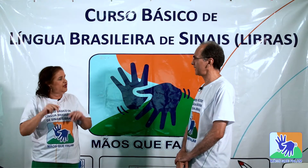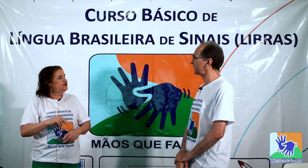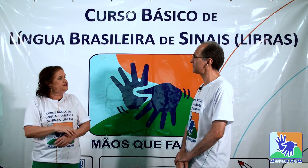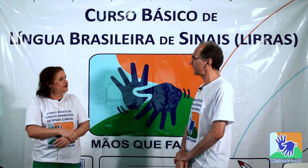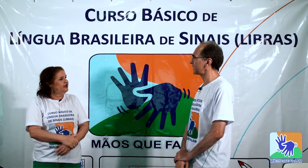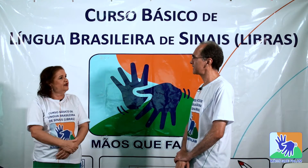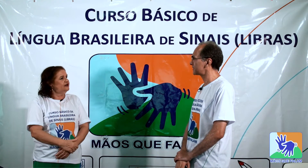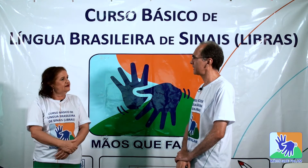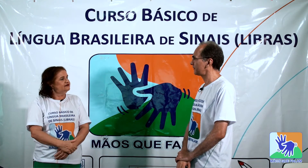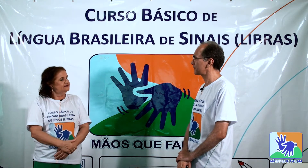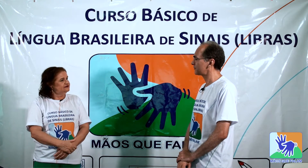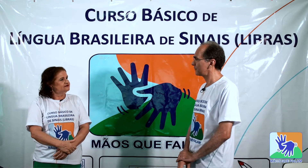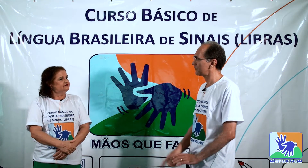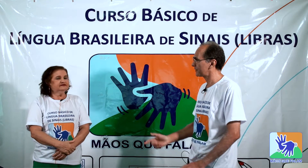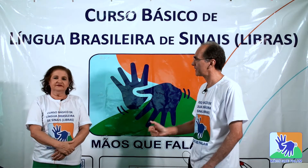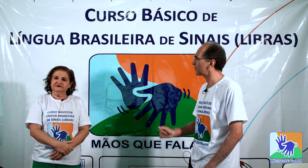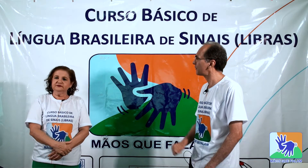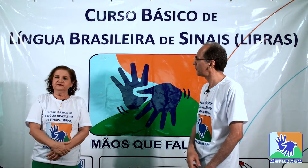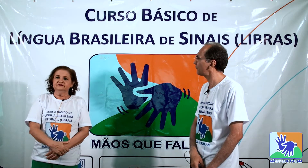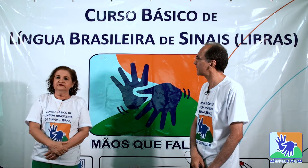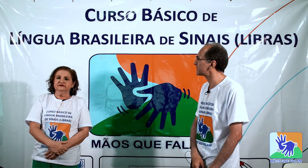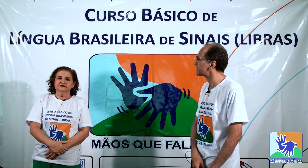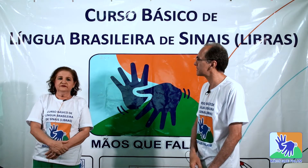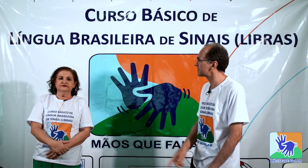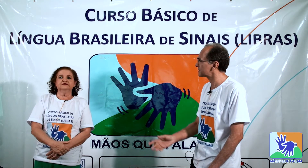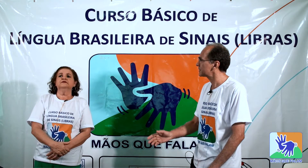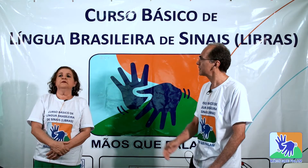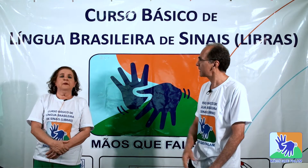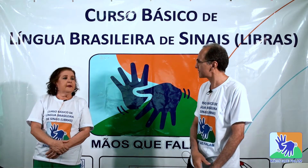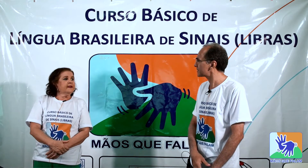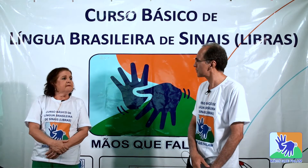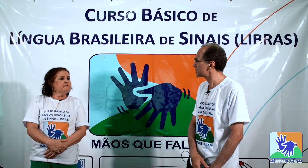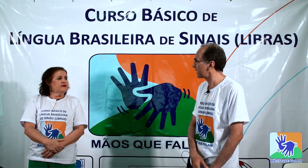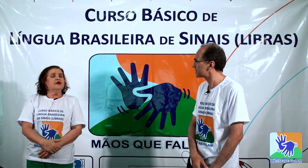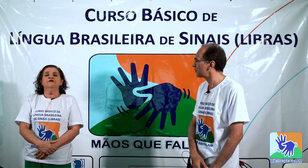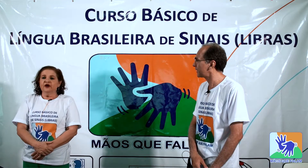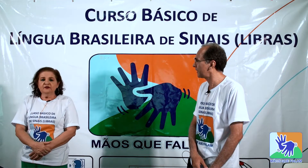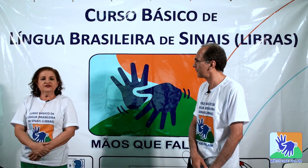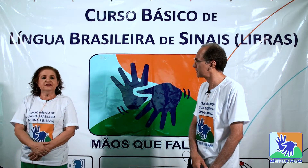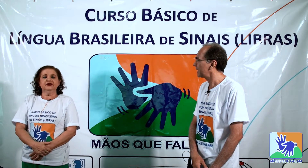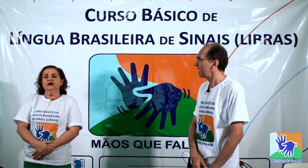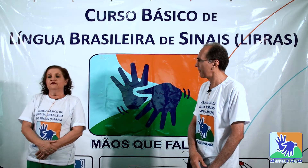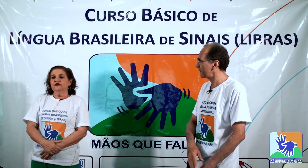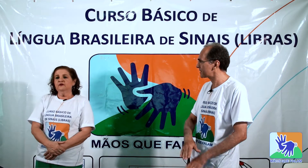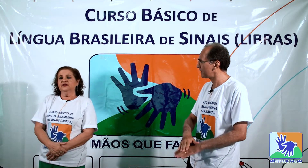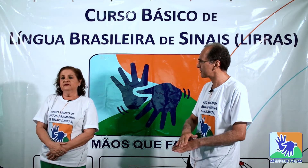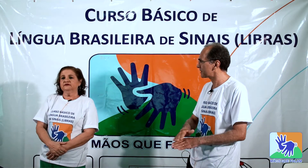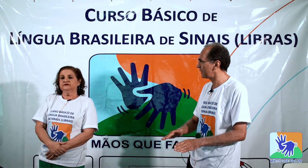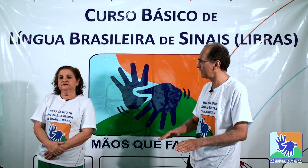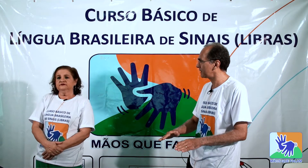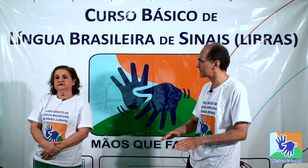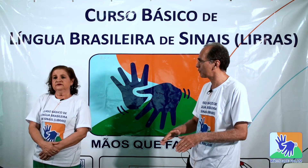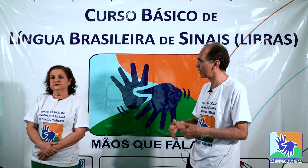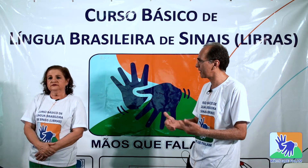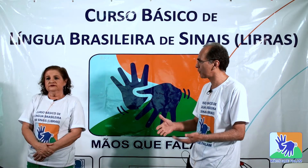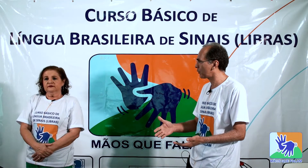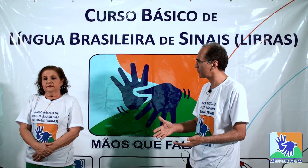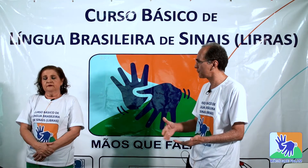Diferente, diferente, né? Pois vamos ver agora. Então vamos fazer essas quantidades. Como é que é feito? Sim. É a mesma semelhança ou é